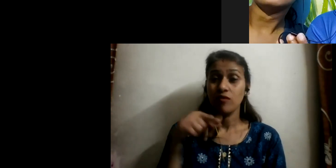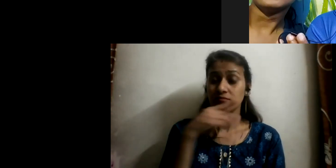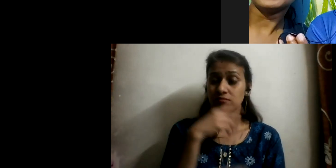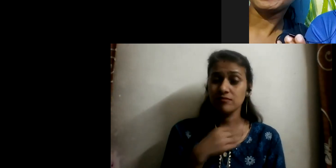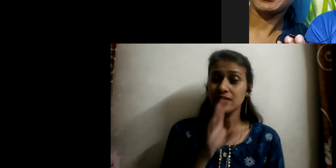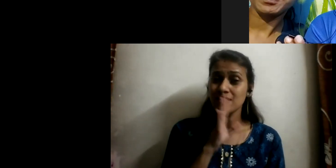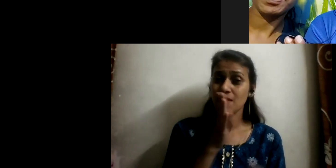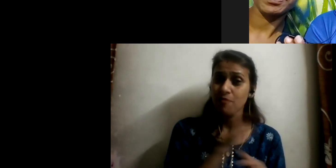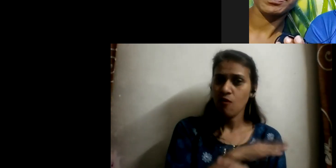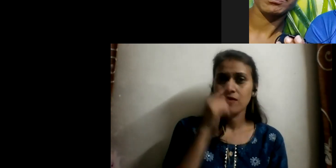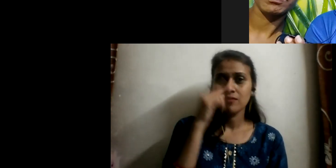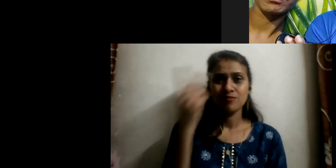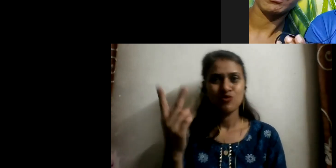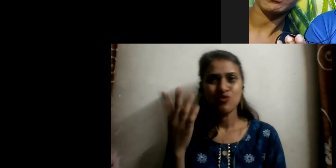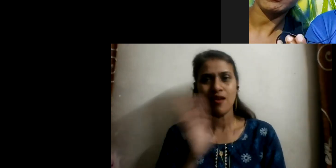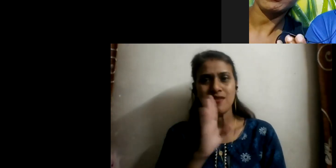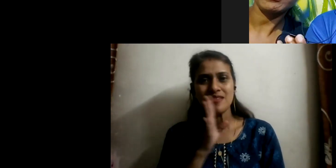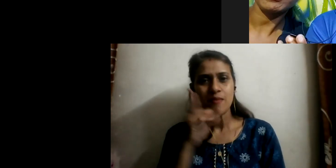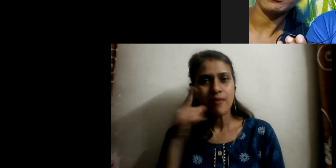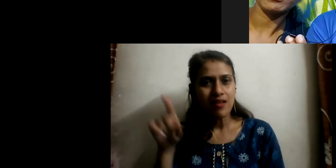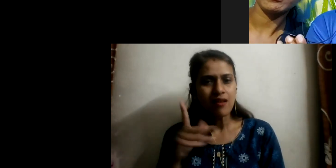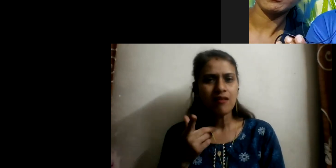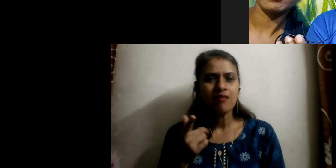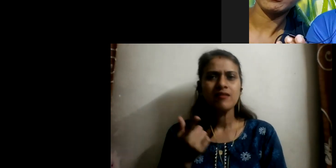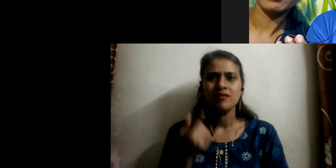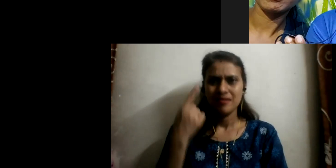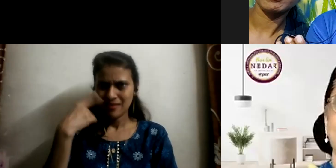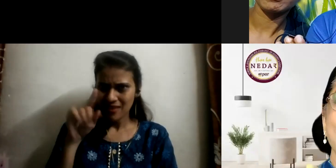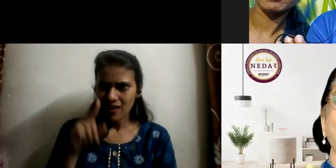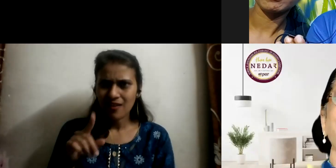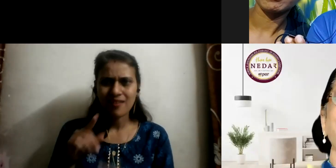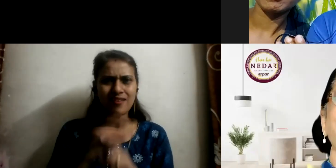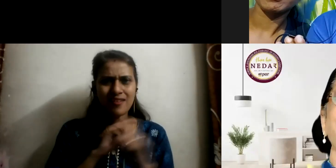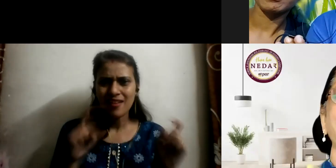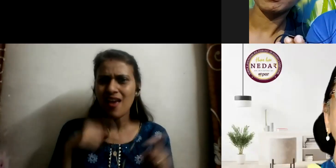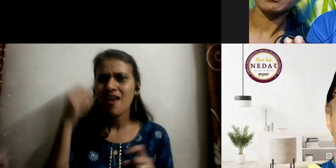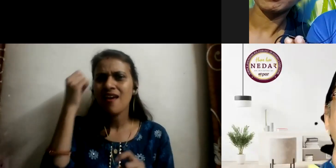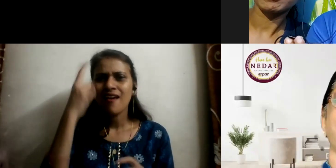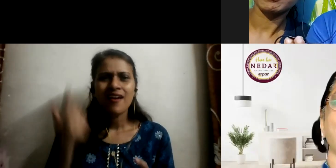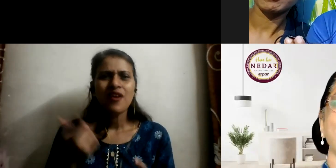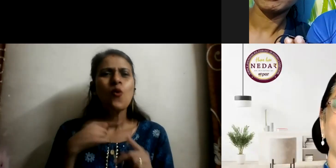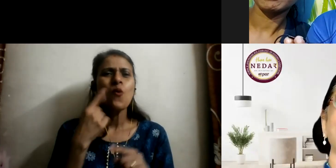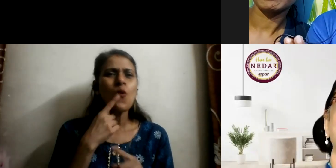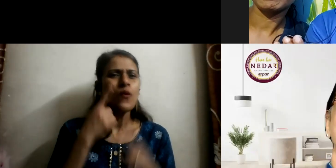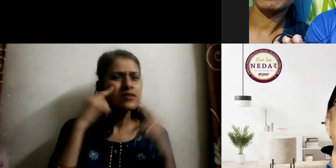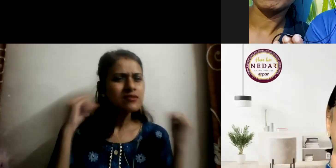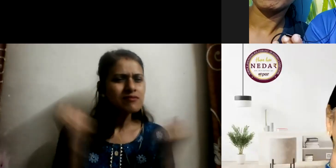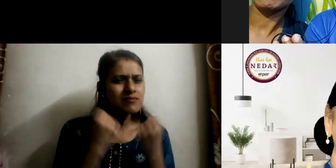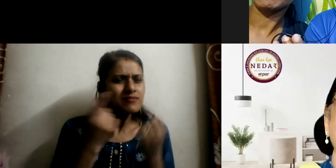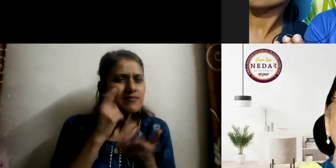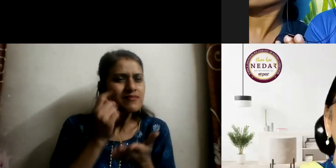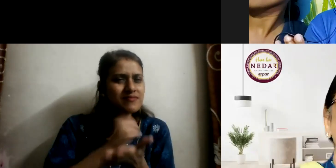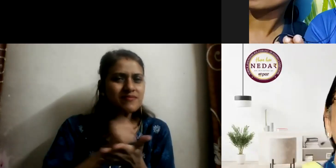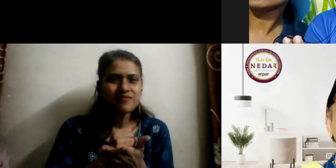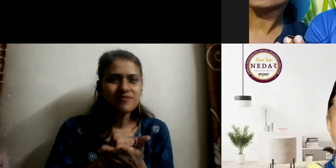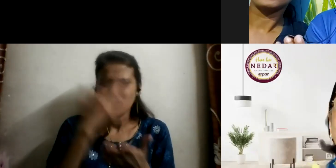सो डिड यू सी हु आर अनरीजनेबल हियर, यू नो हु इज ट्राइंग टू से दैट इट्स